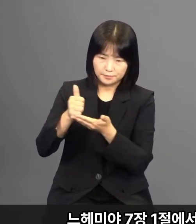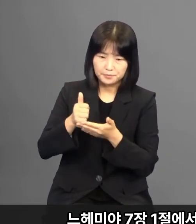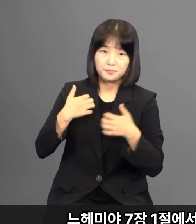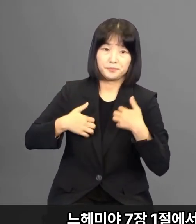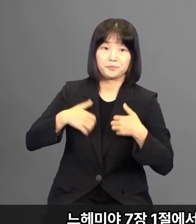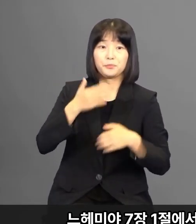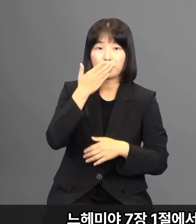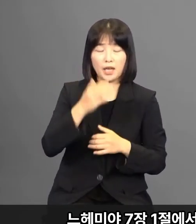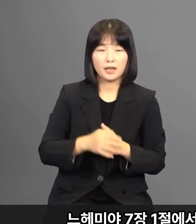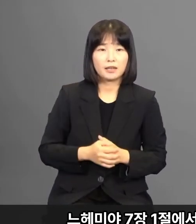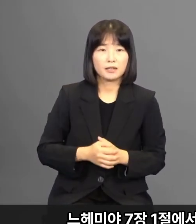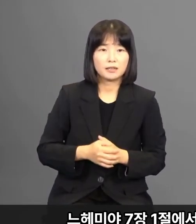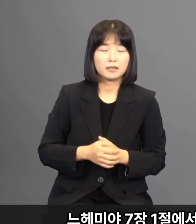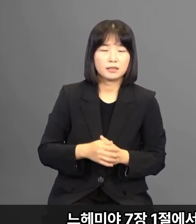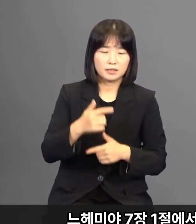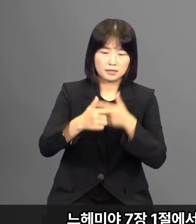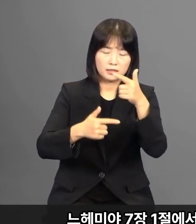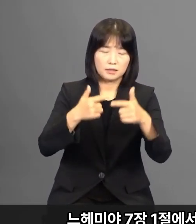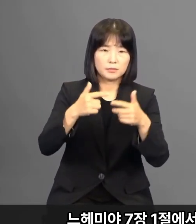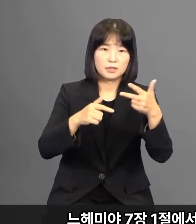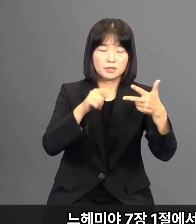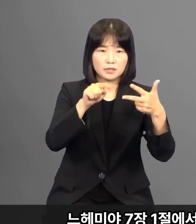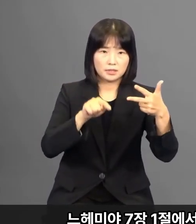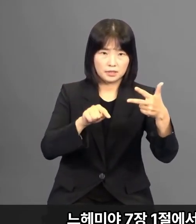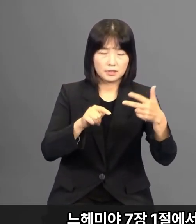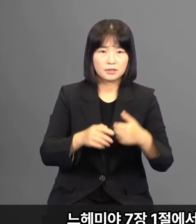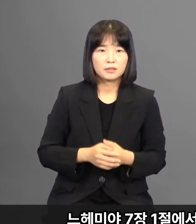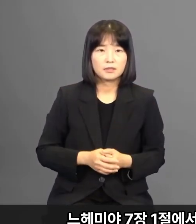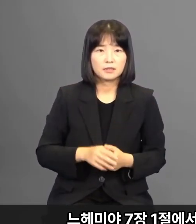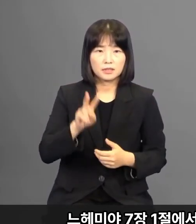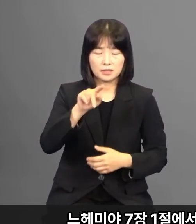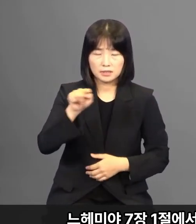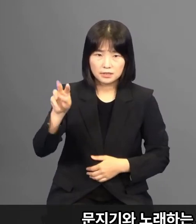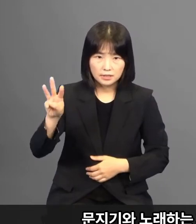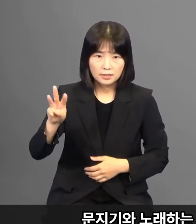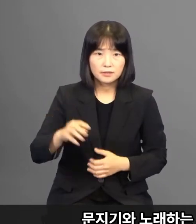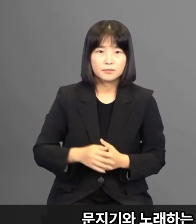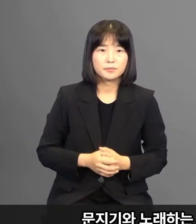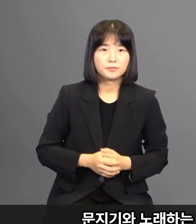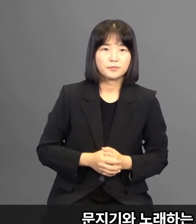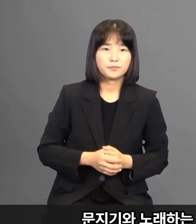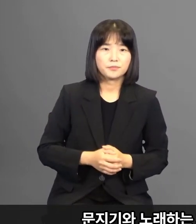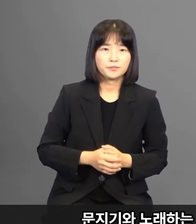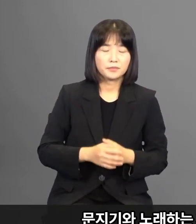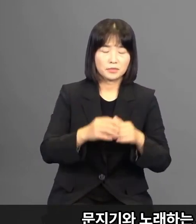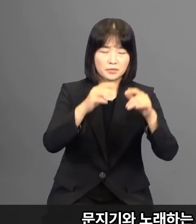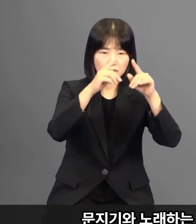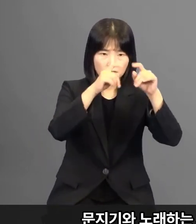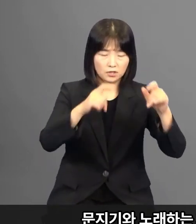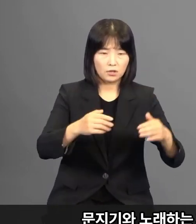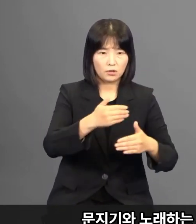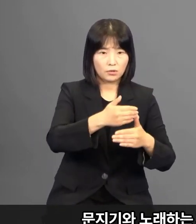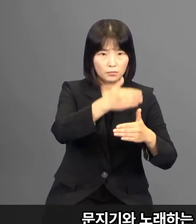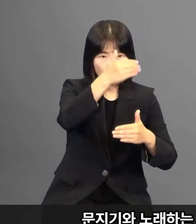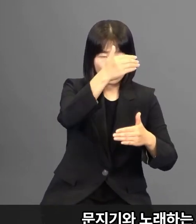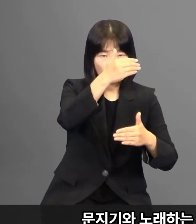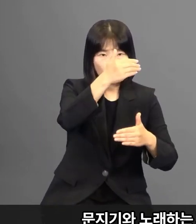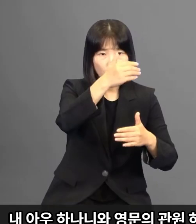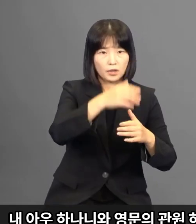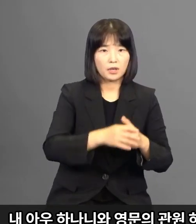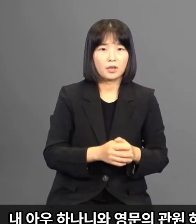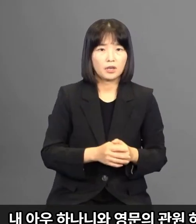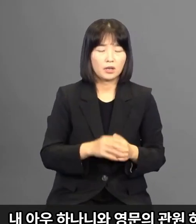느헤미야 7장 1절에서 2절, 성벽이 건축됨에 문짝을 달고 문지기와 노래하는 자들과 레위 사람들을 세운